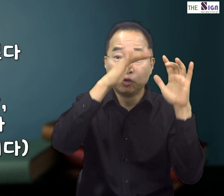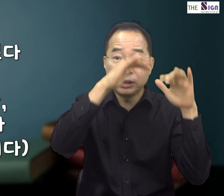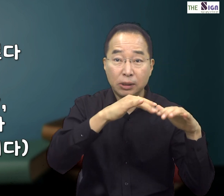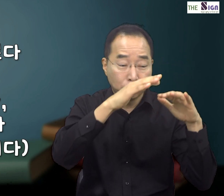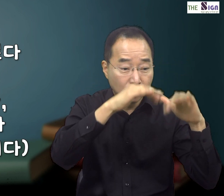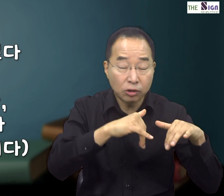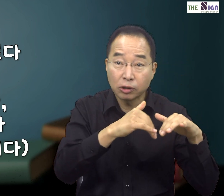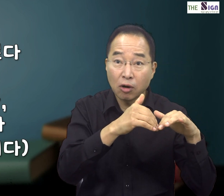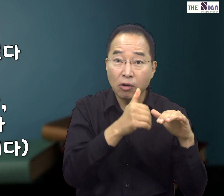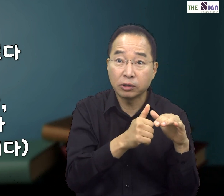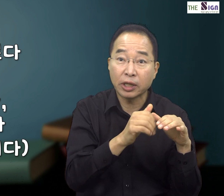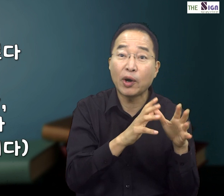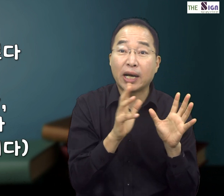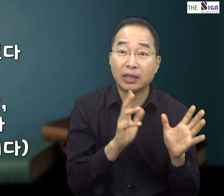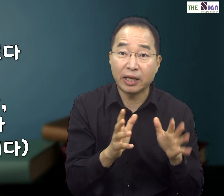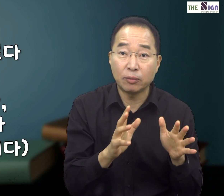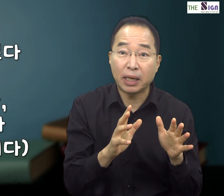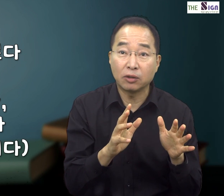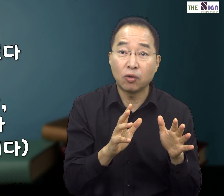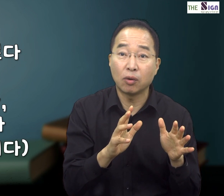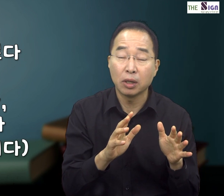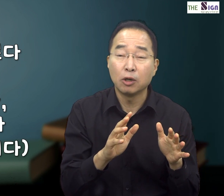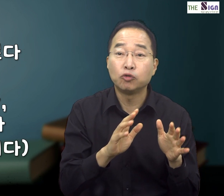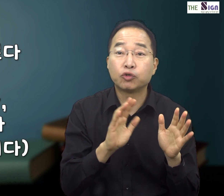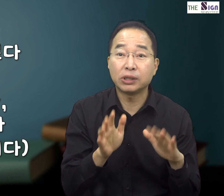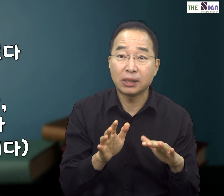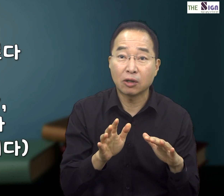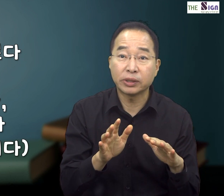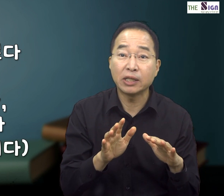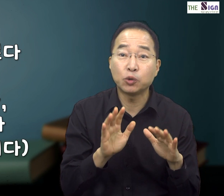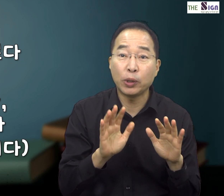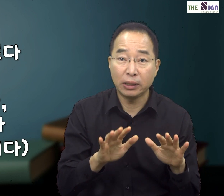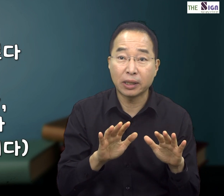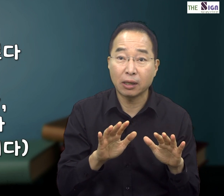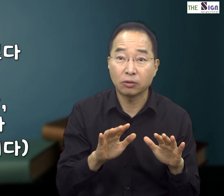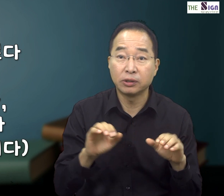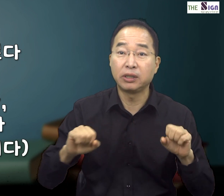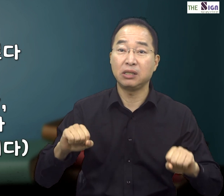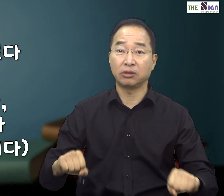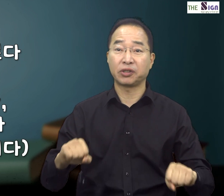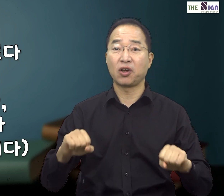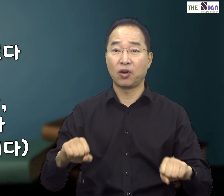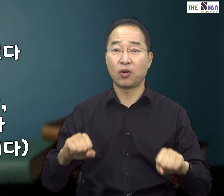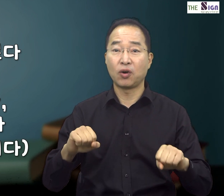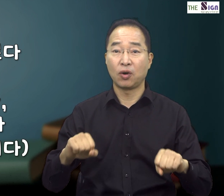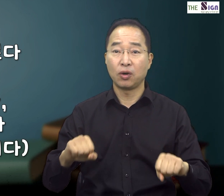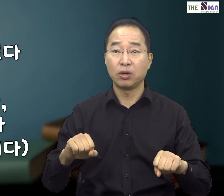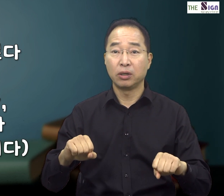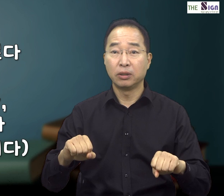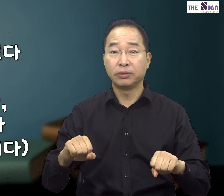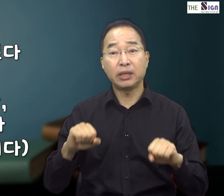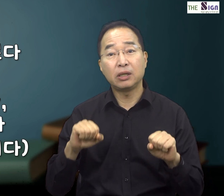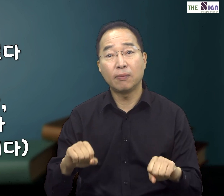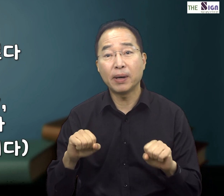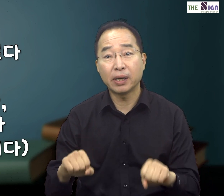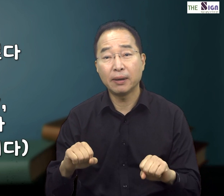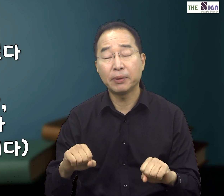눈이 무너져서 거기서 생활하는 개념이 아니고 죽지는 않고 생존해 있다는 거죠. 그때는 이것을. 근데 이것만